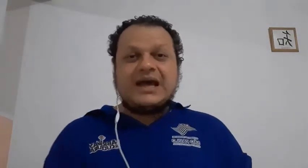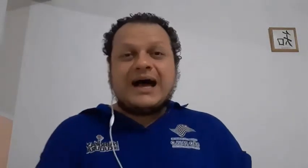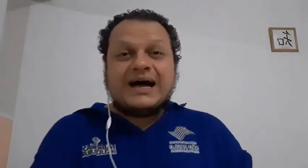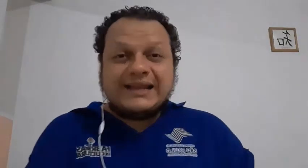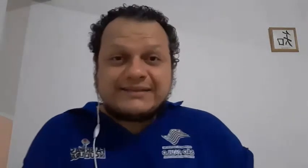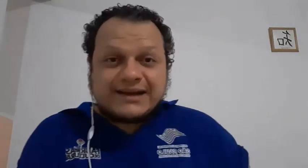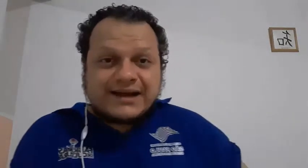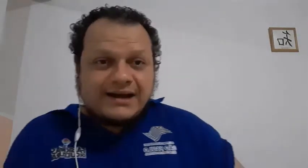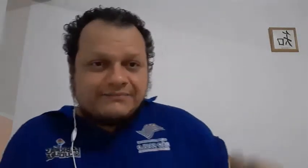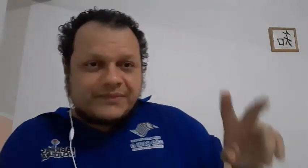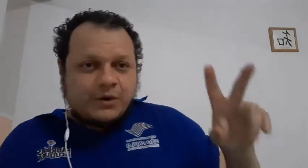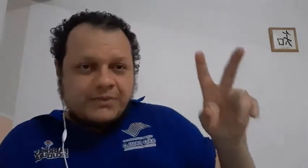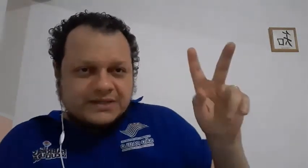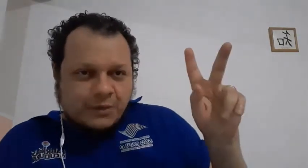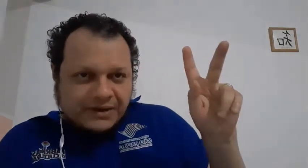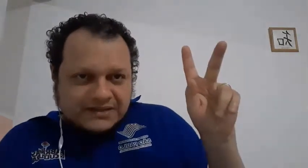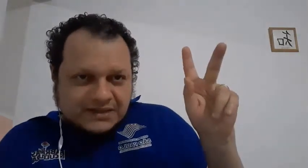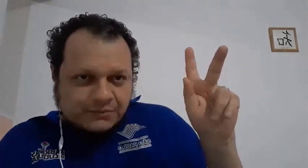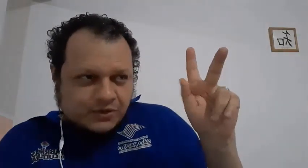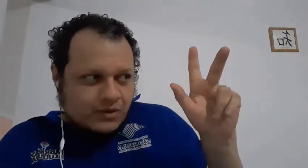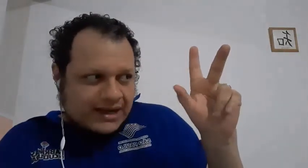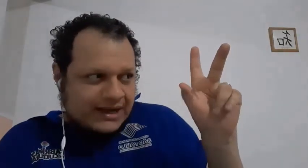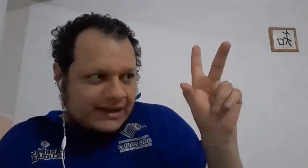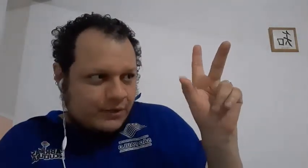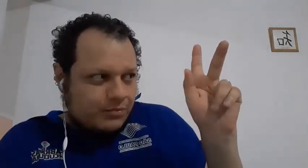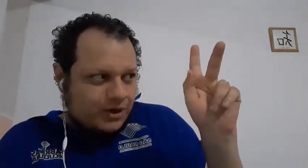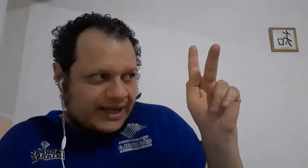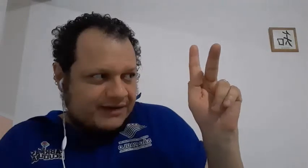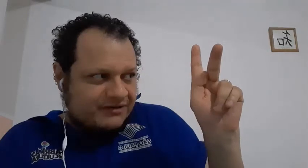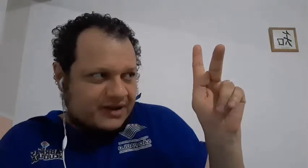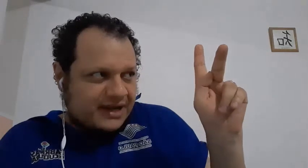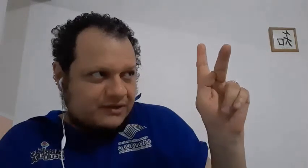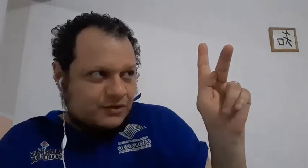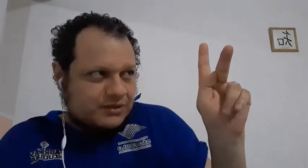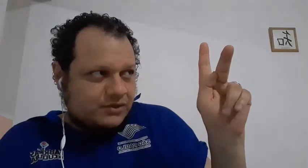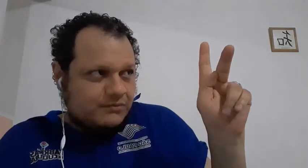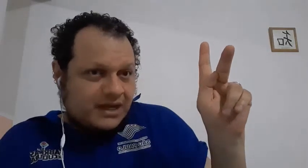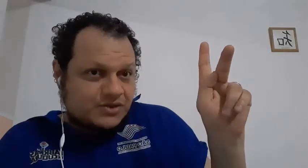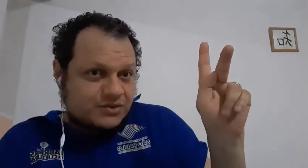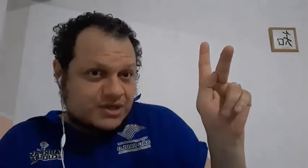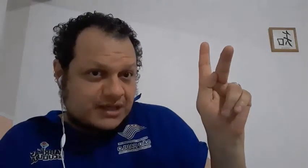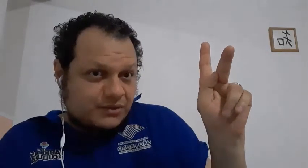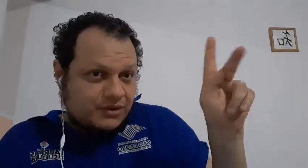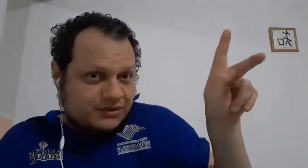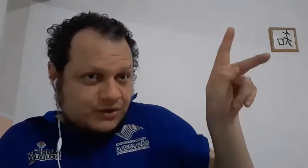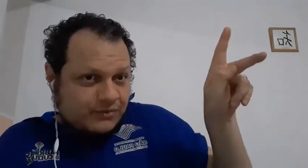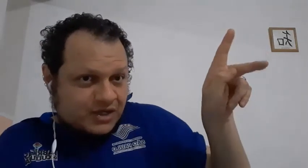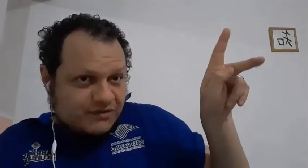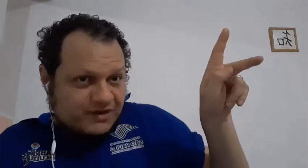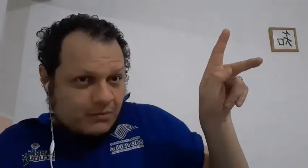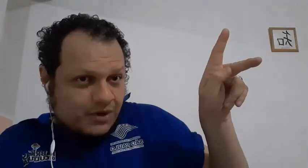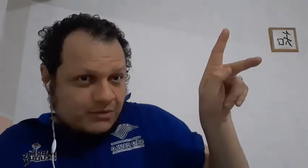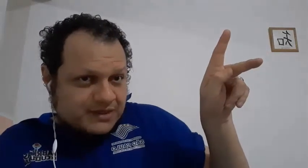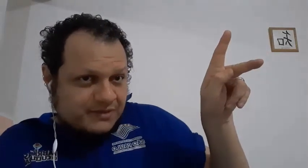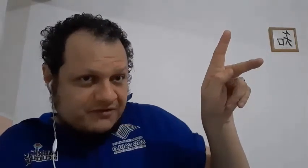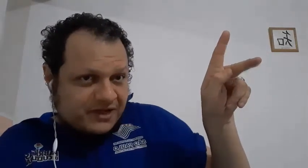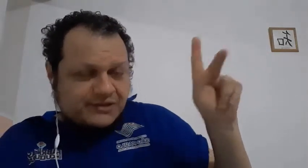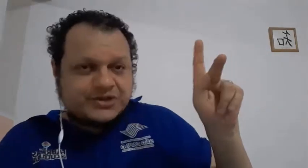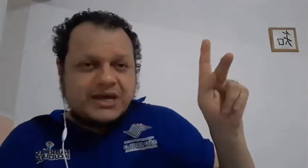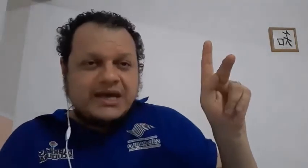A letra K é o mesmo princípio do H. O polegar vai ficar entre o dedo médio e o indicador. O dedo médio vai ficar um pouquinho mais para frente. E